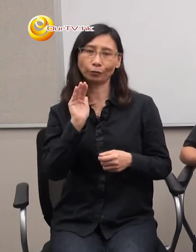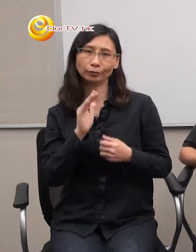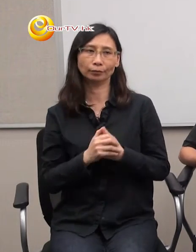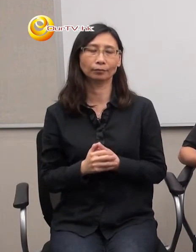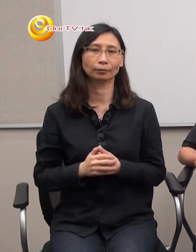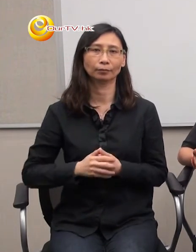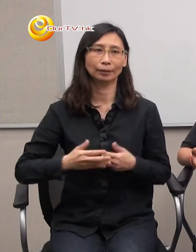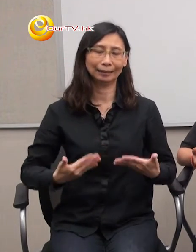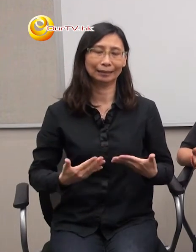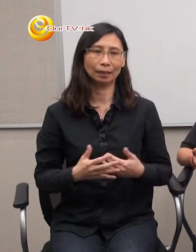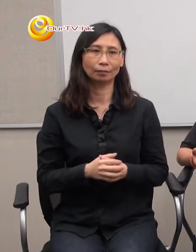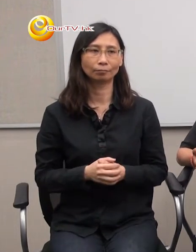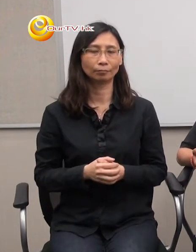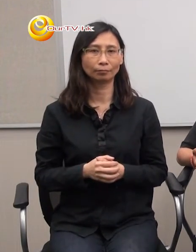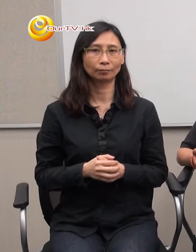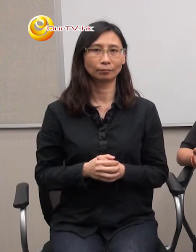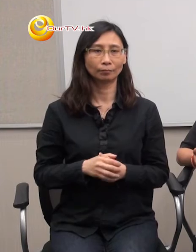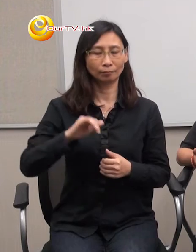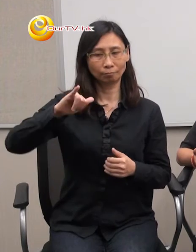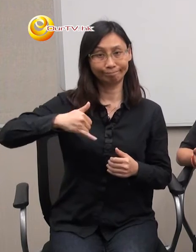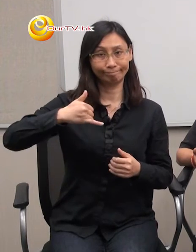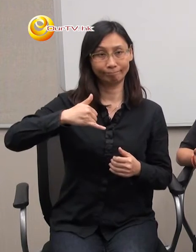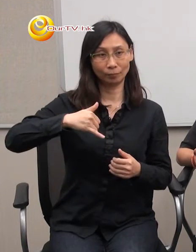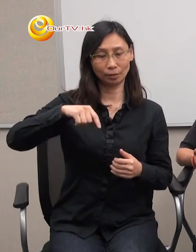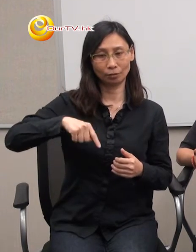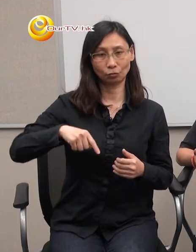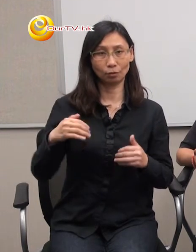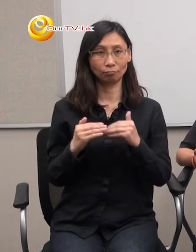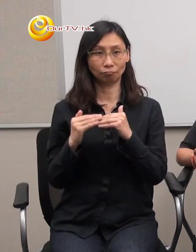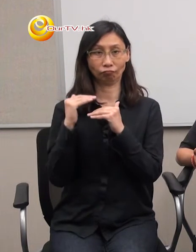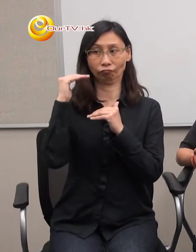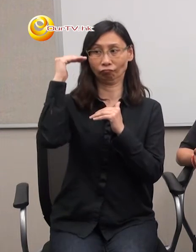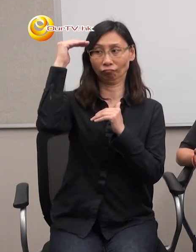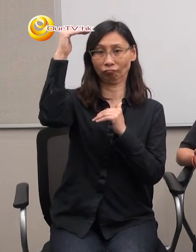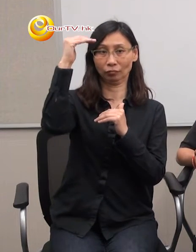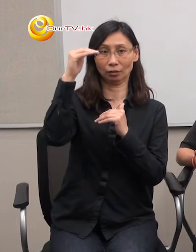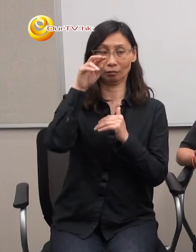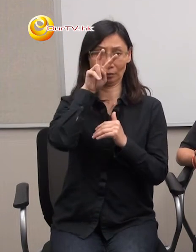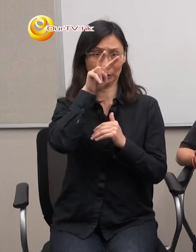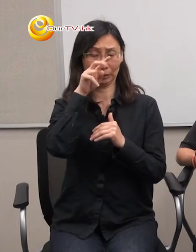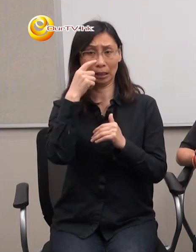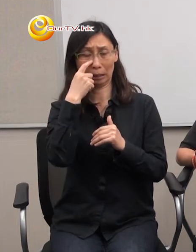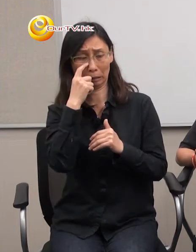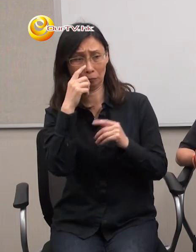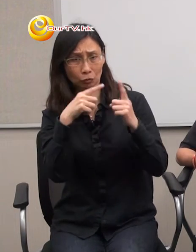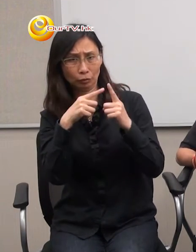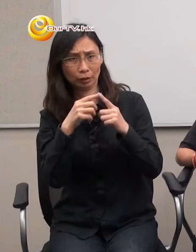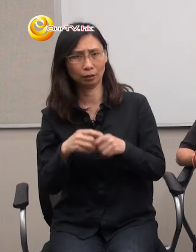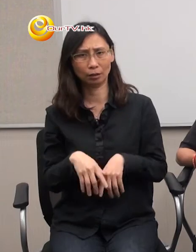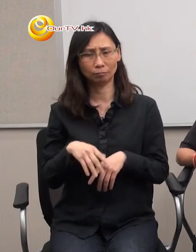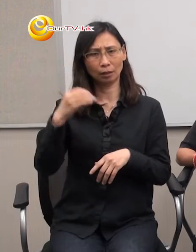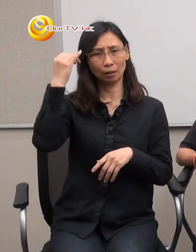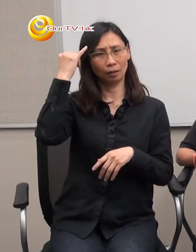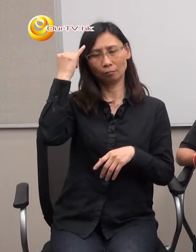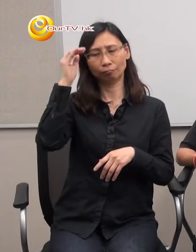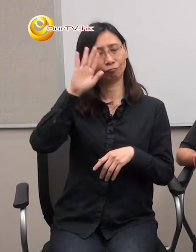喂嚟到，即係門高狗大喎，唔見人喎，好似話聽講唔想見喎。